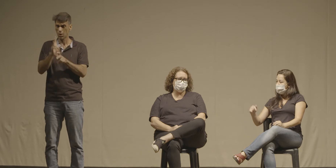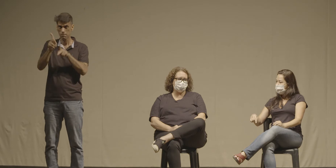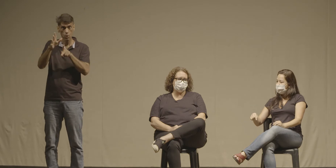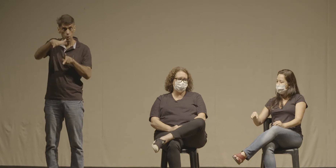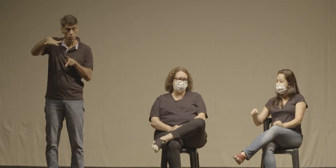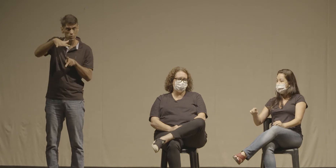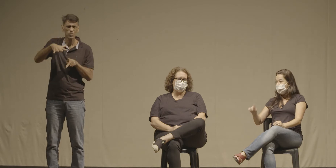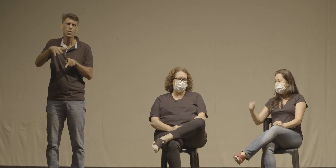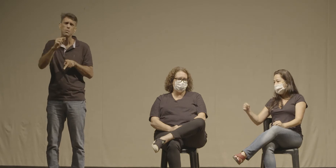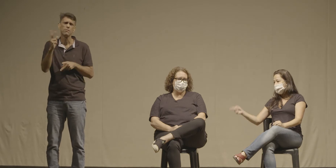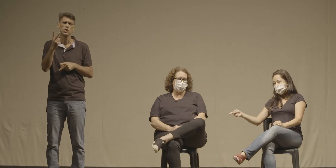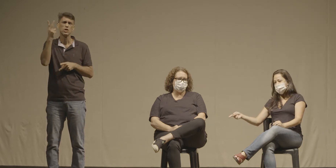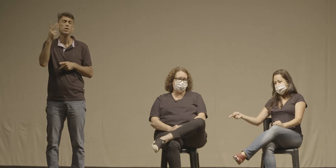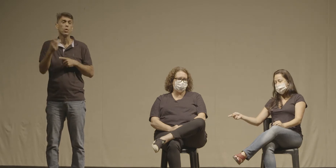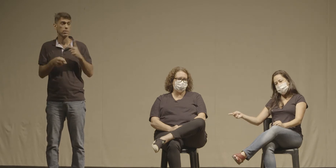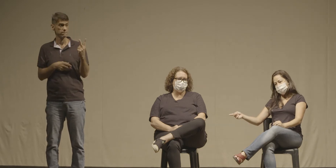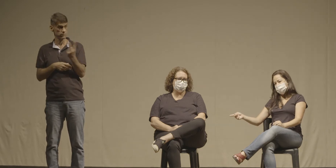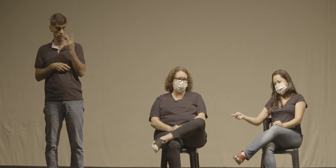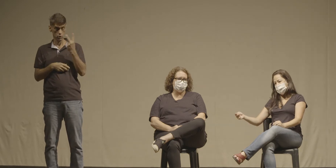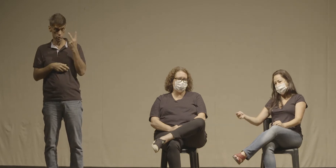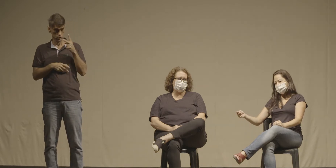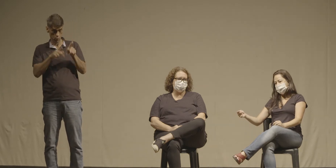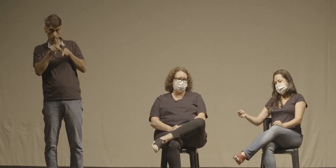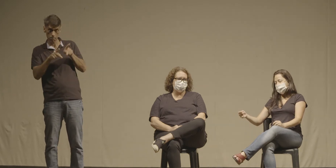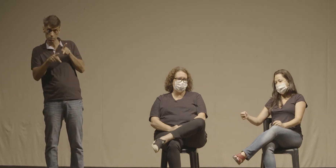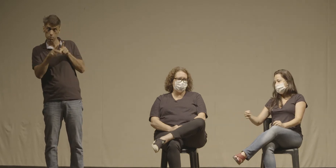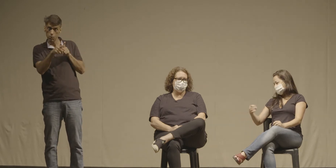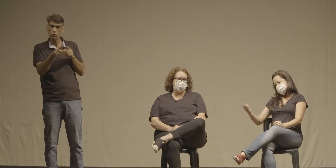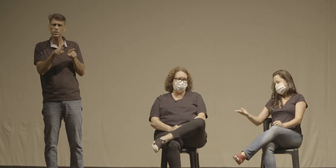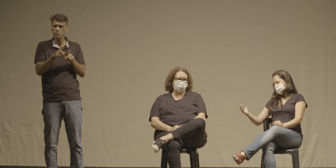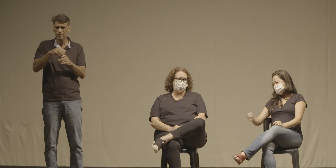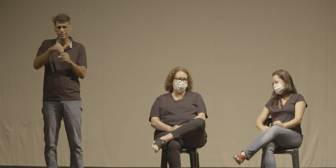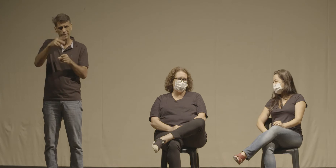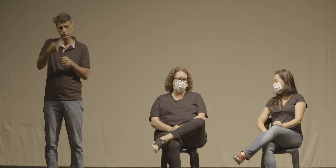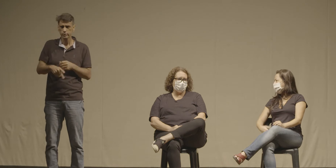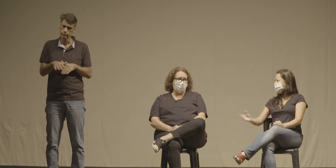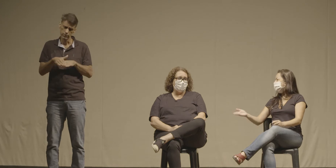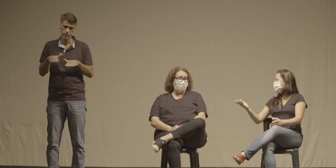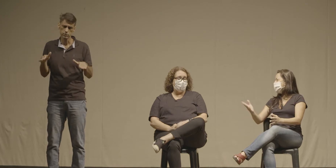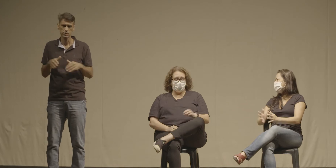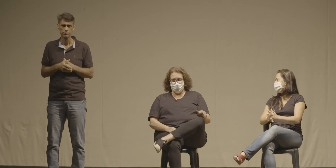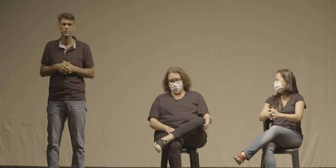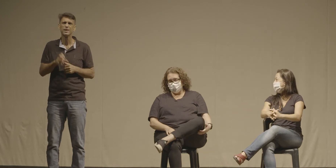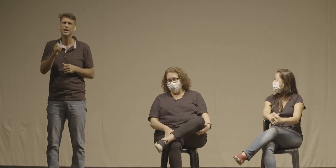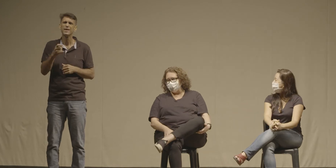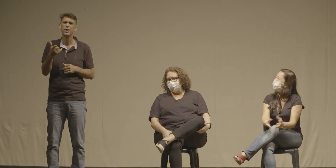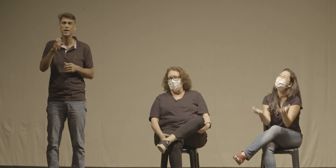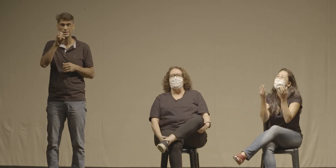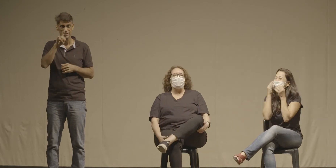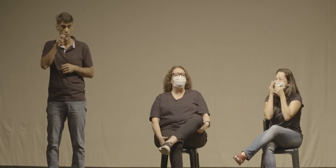brasileiro não se valoriza e não valoriza o próprio povo como tal. Então, enfim, eu vou deixar a Silvia